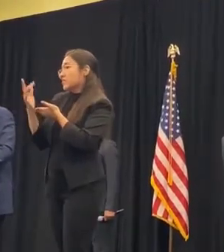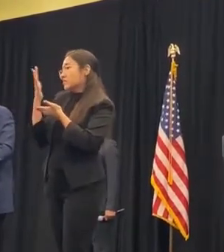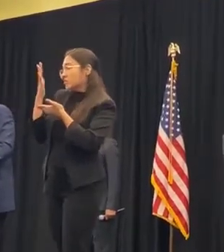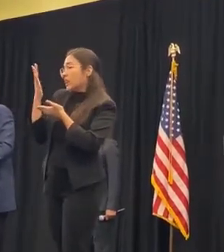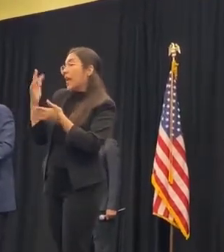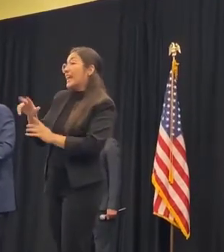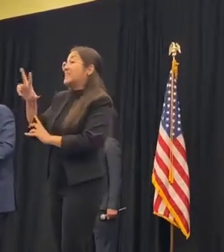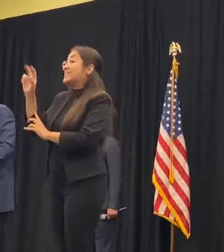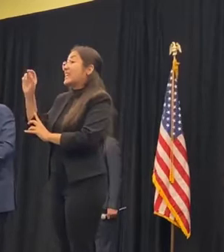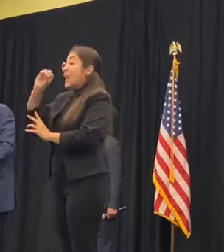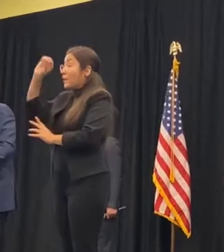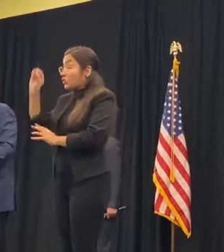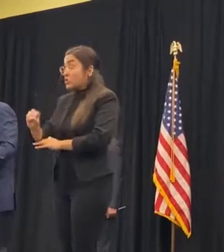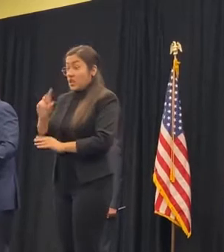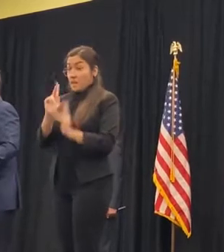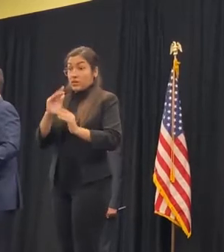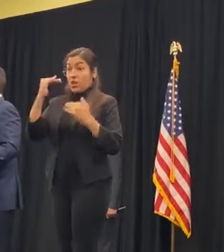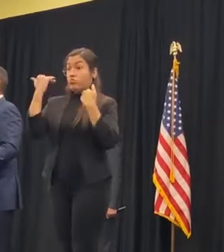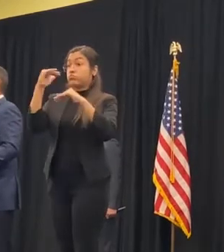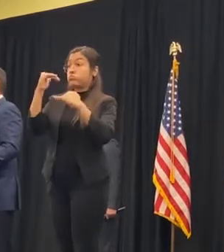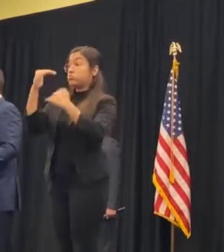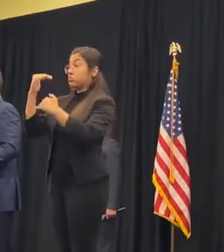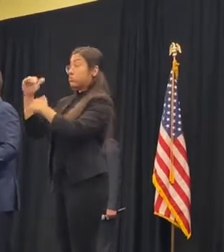al 30% de ocupación en todos los